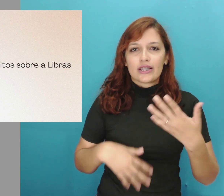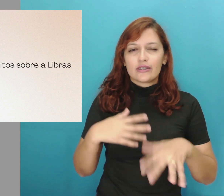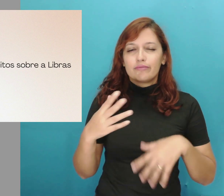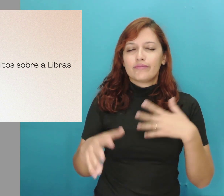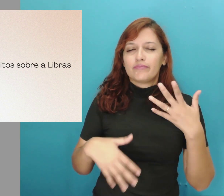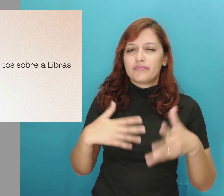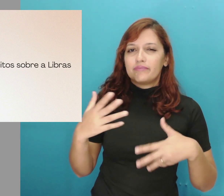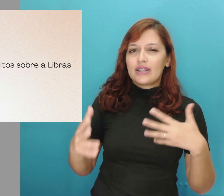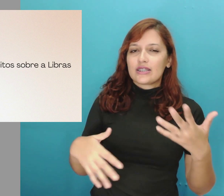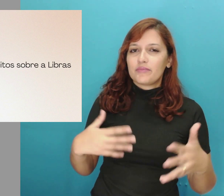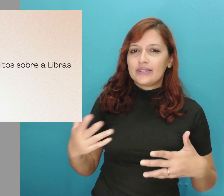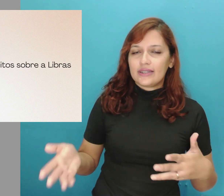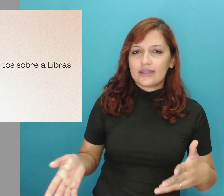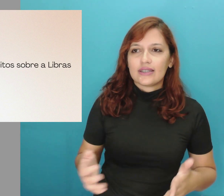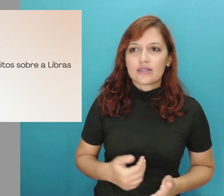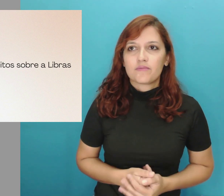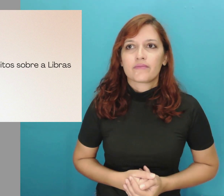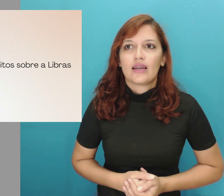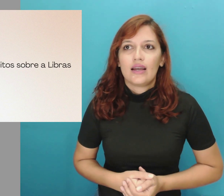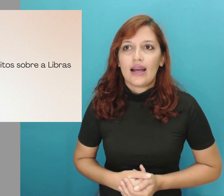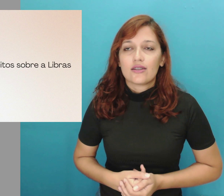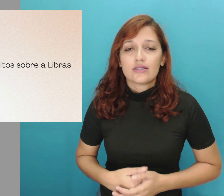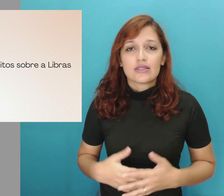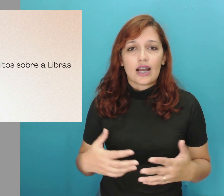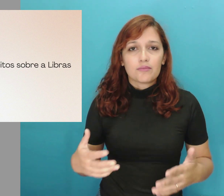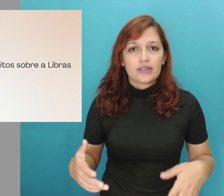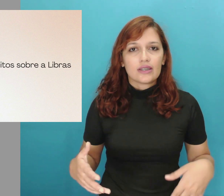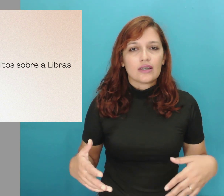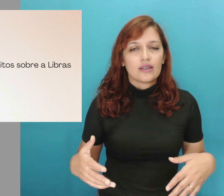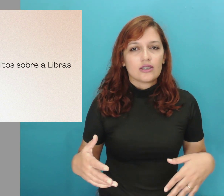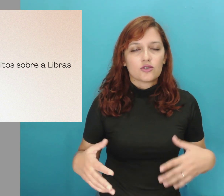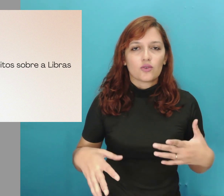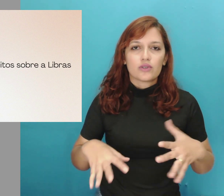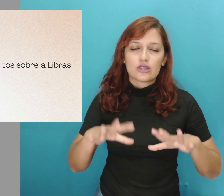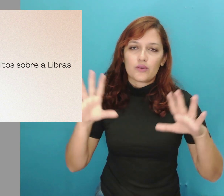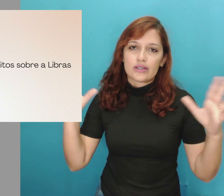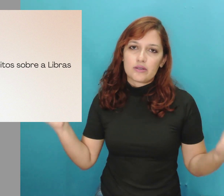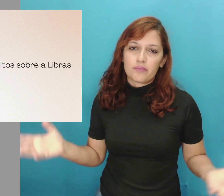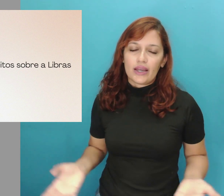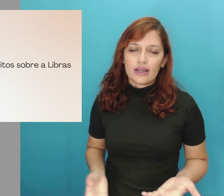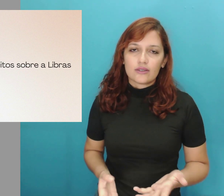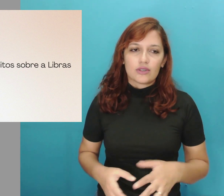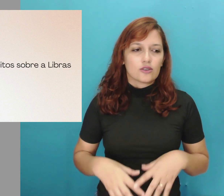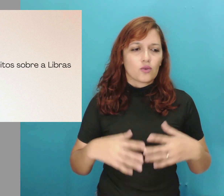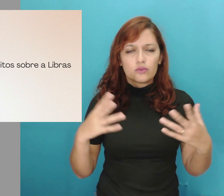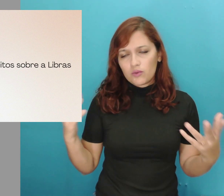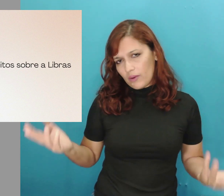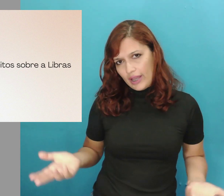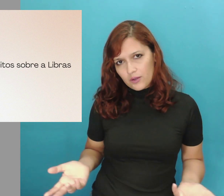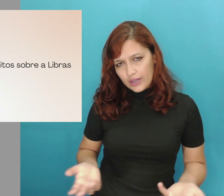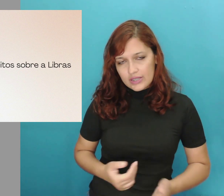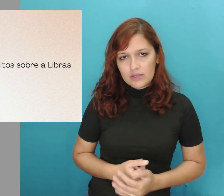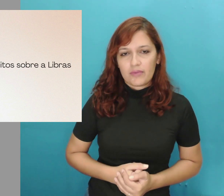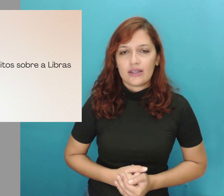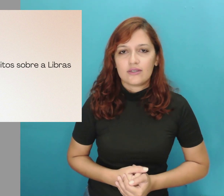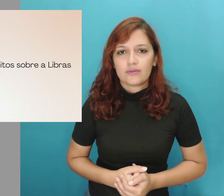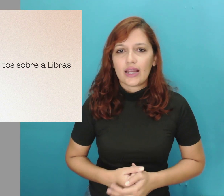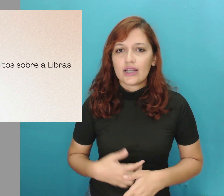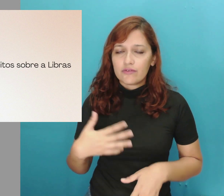sendo transmitidas. A gente sabe que todo esse conhecimento, né, todo e qualquer conhecimento, ele vai